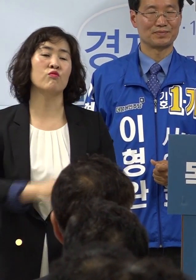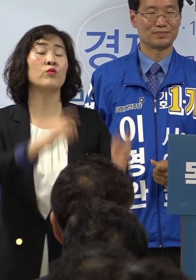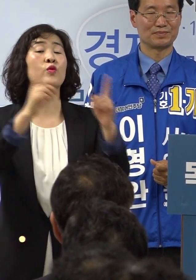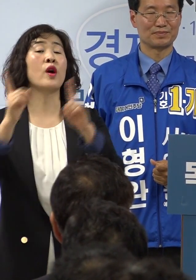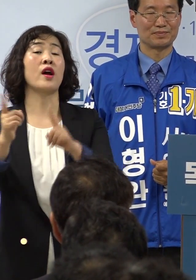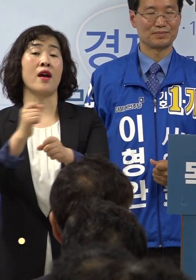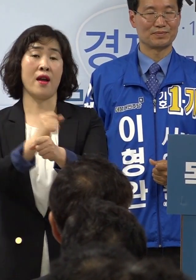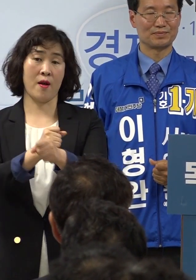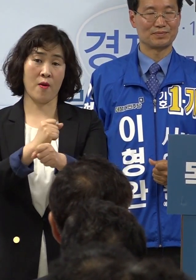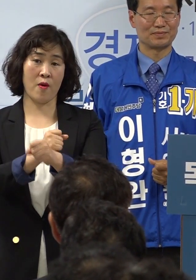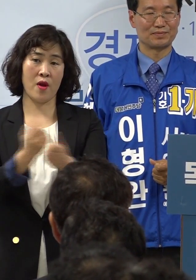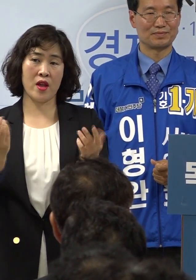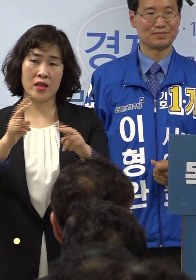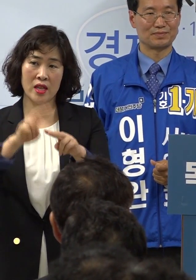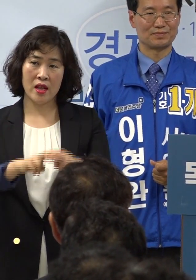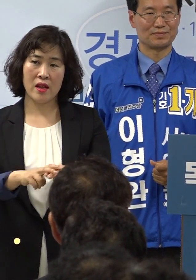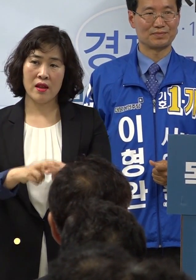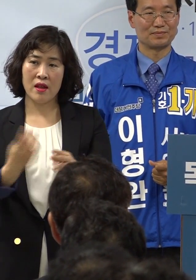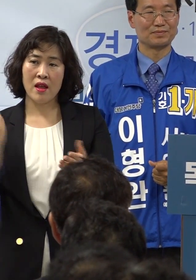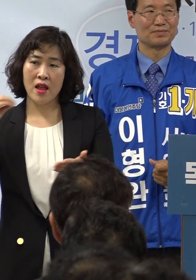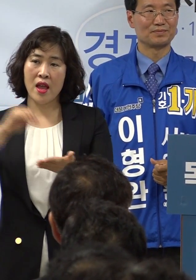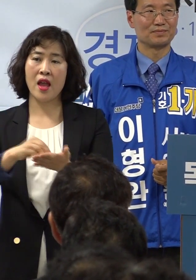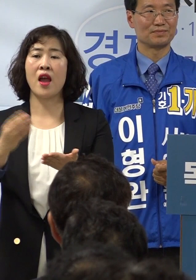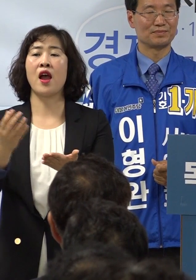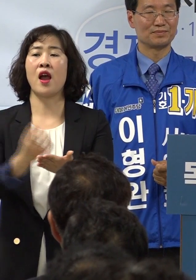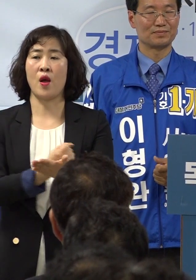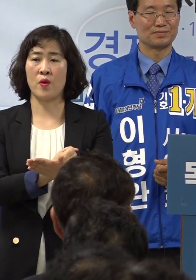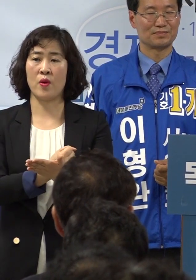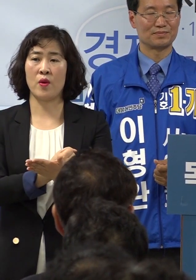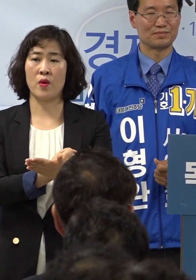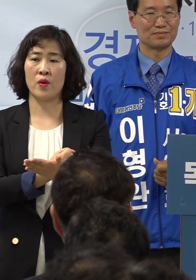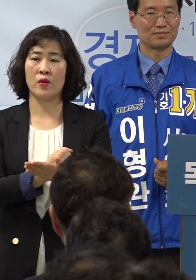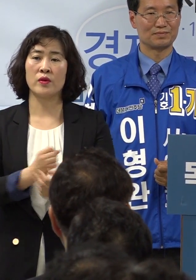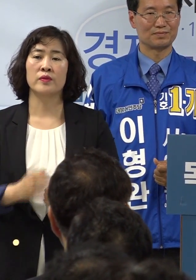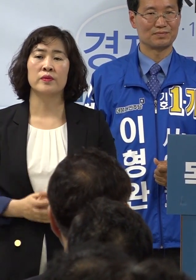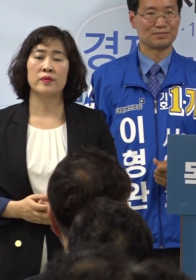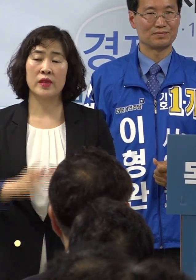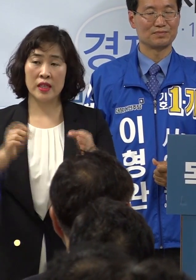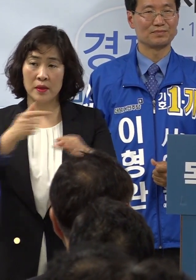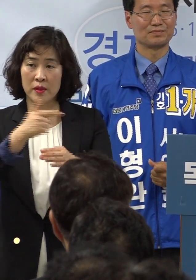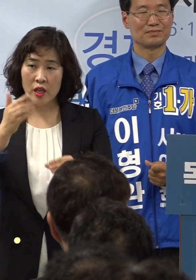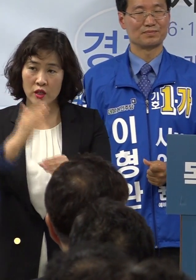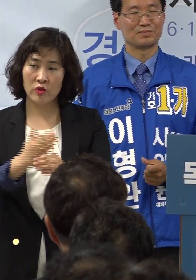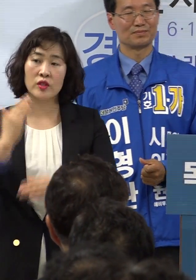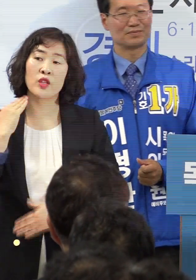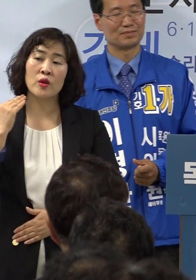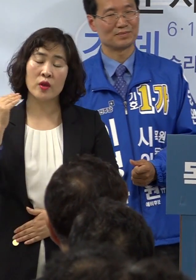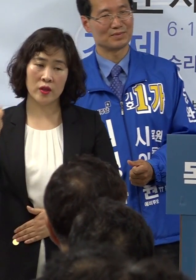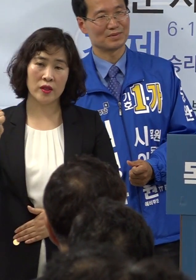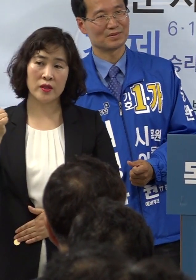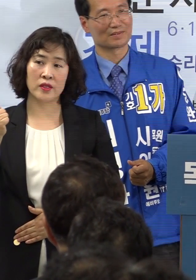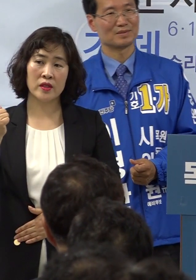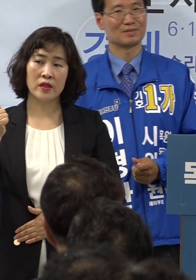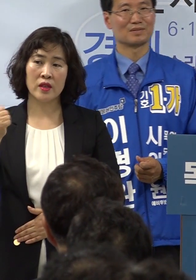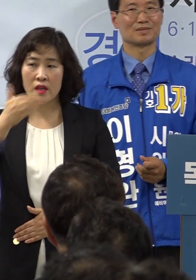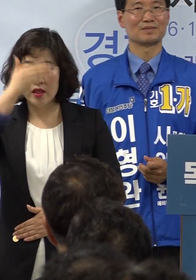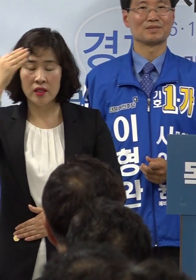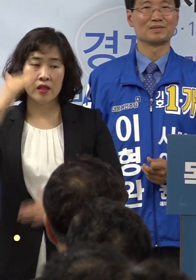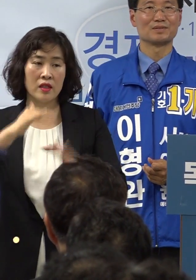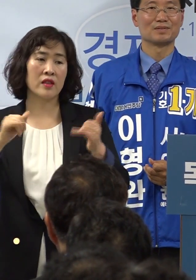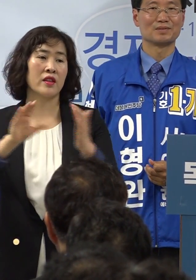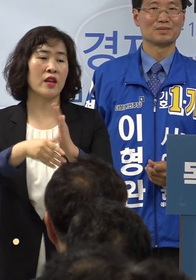부활하고 일자리를 되찾고 그래서 김대중 대통령께서 청년